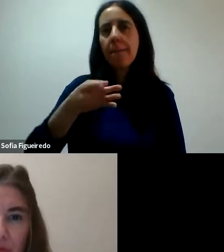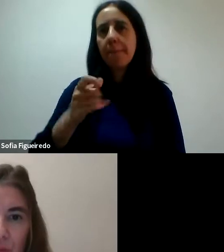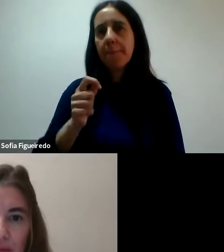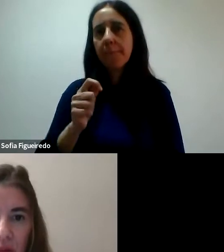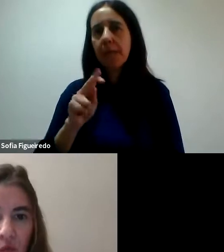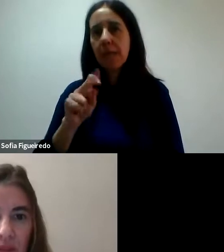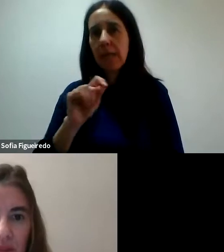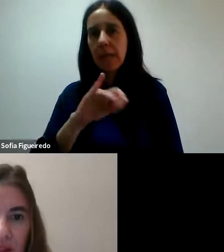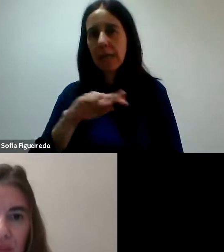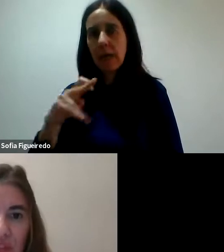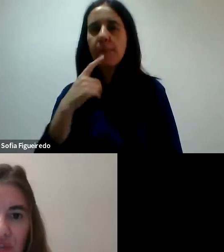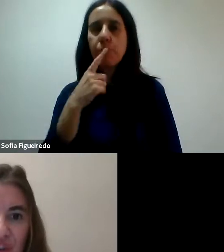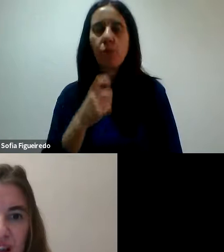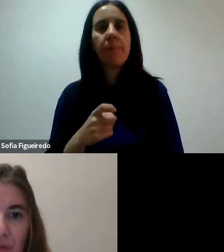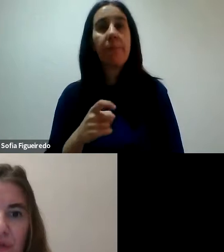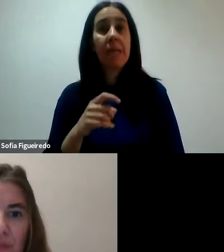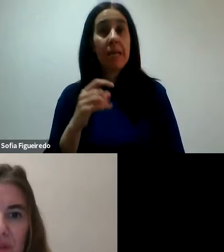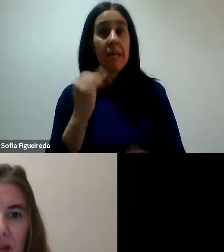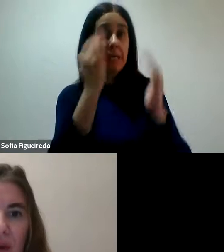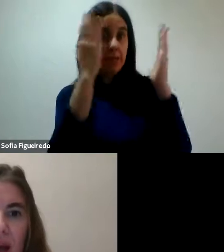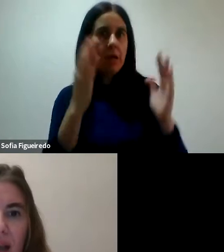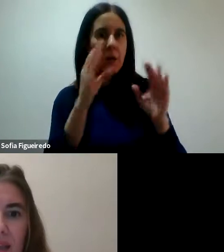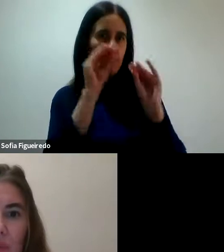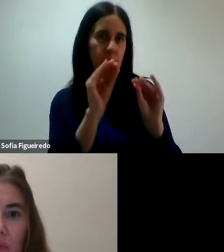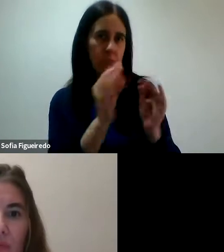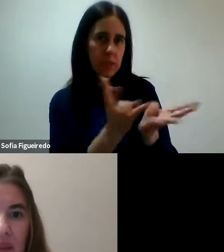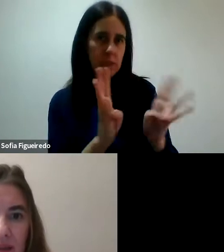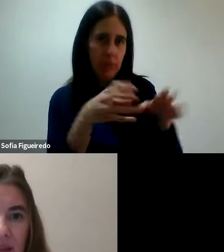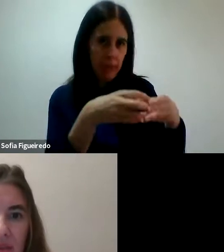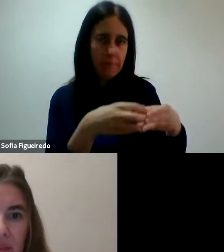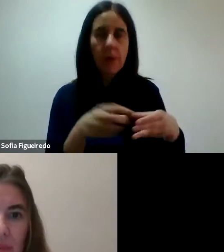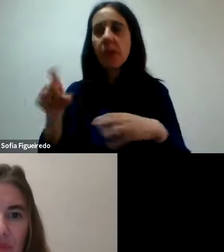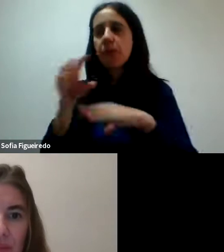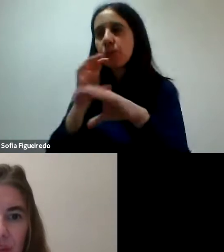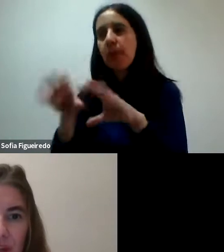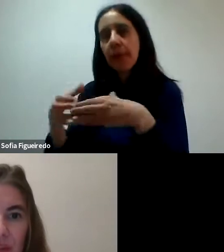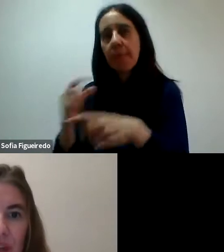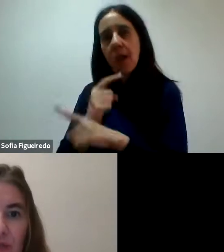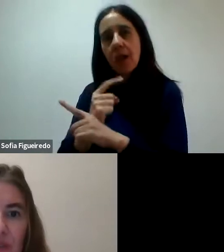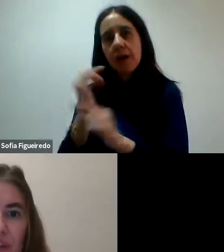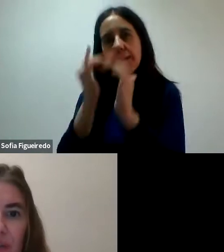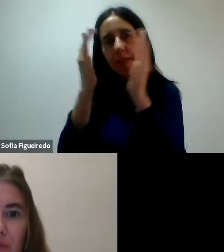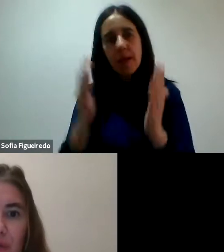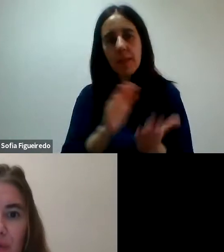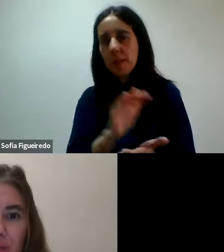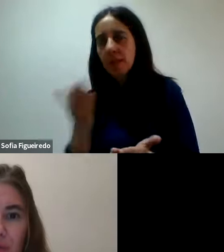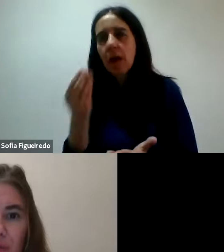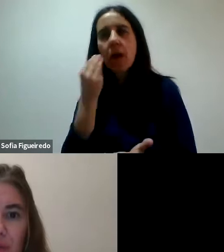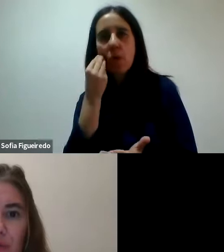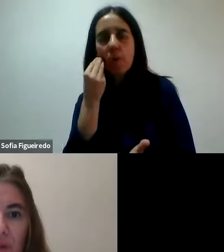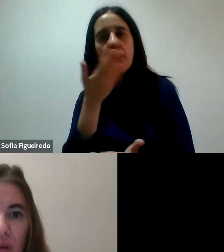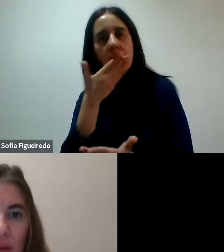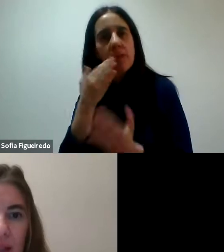área da formação de uma entidade fazer chegar a informação à equipa da comunicação dessa mesma entidade no sentido da sua